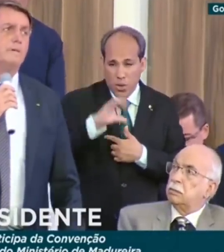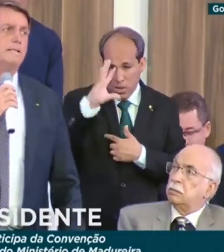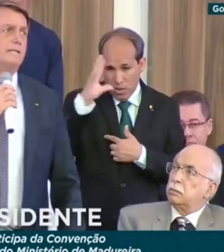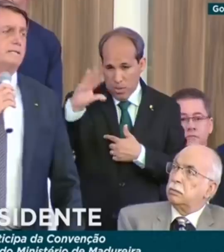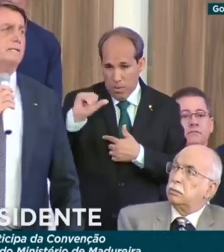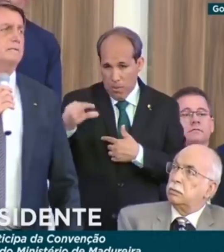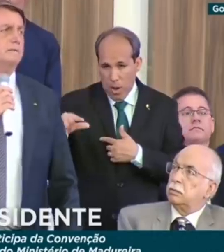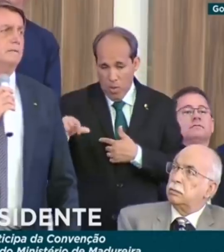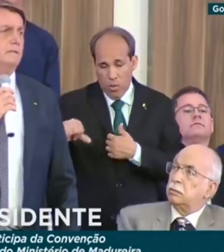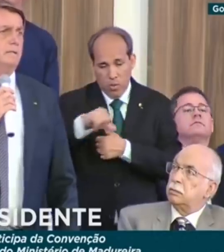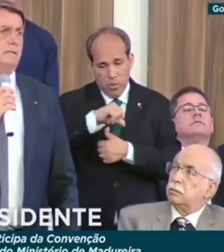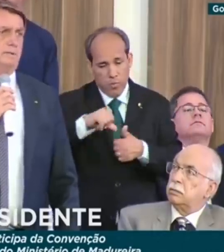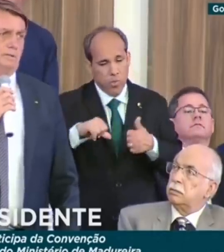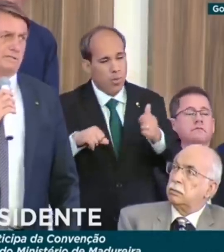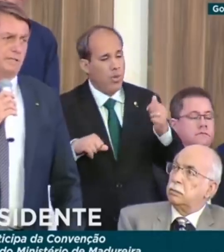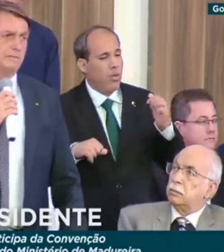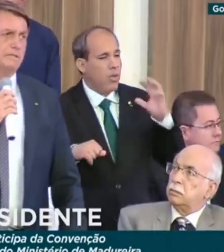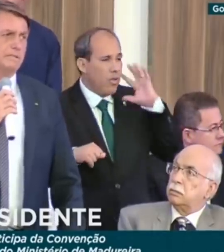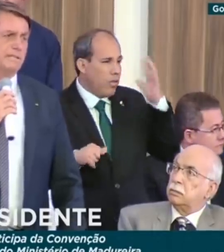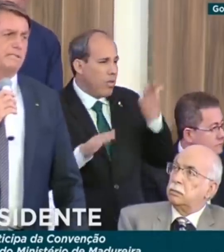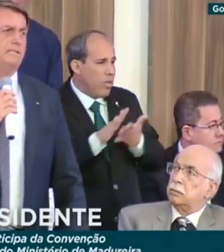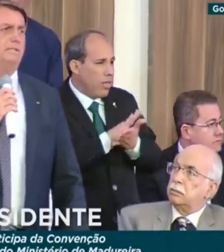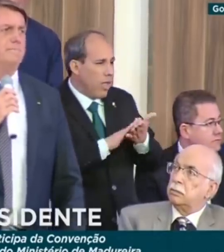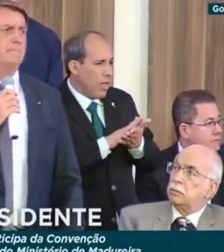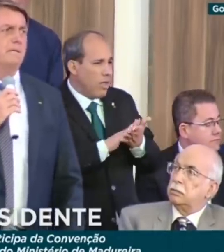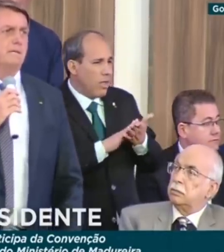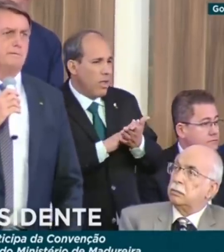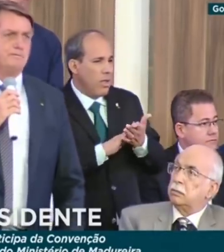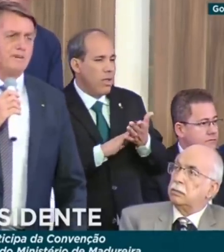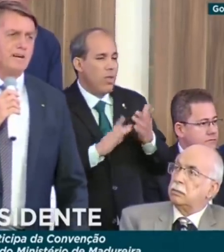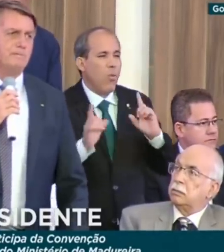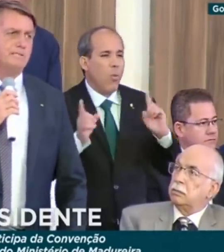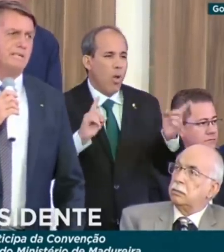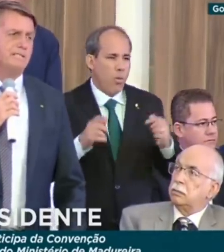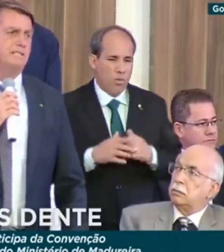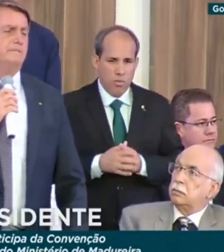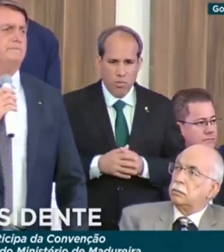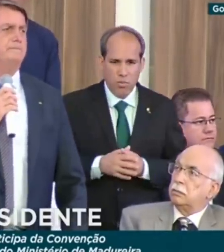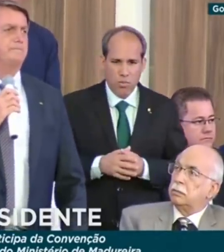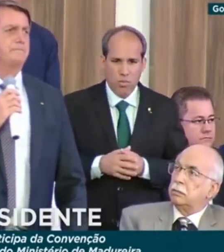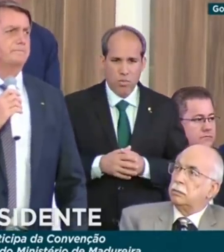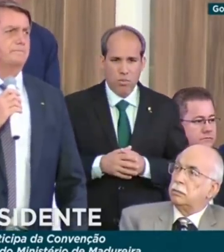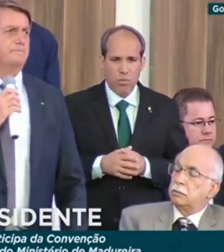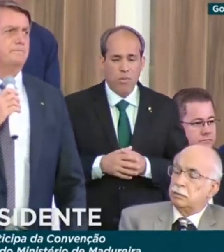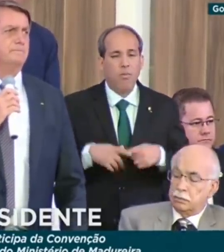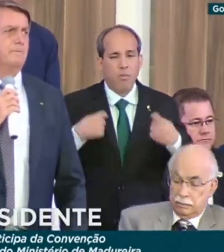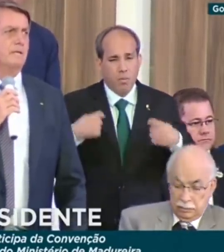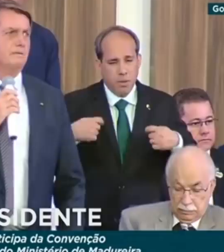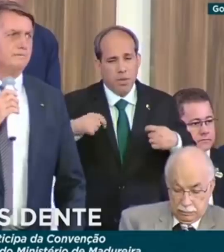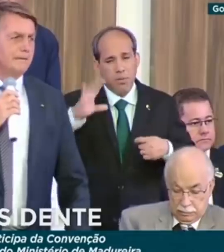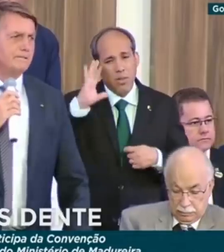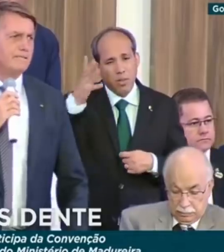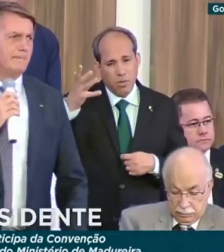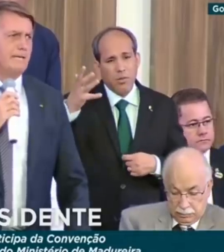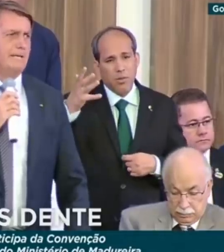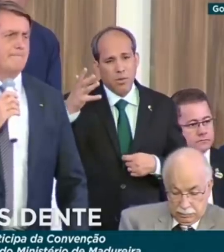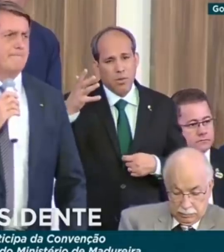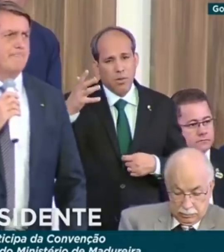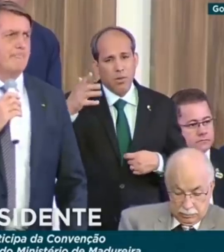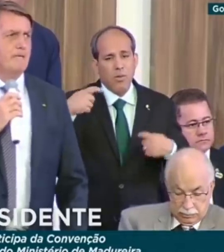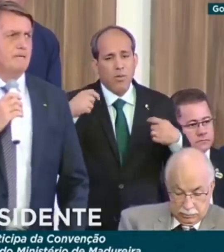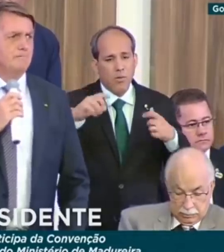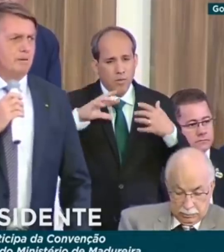é uma indecisão. Nós temos que decidir. Vamos decidir. Vamos